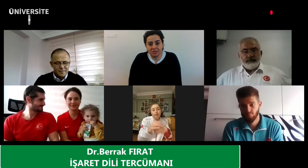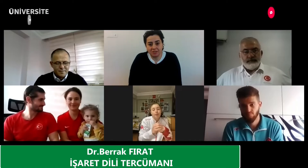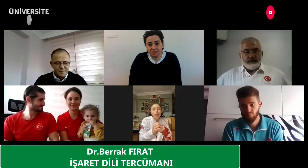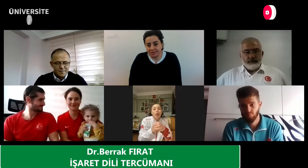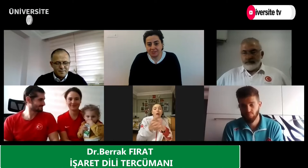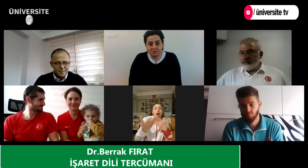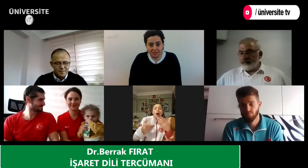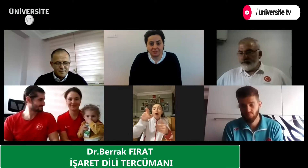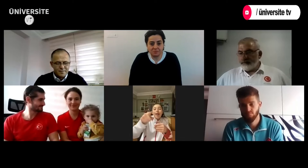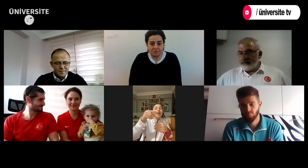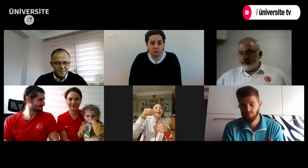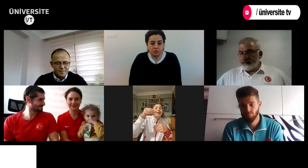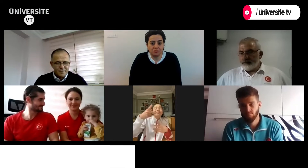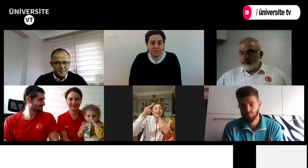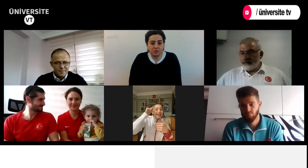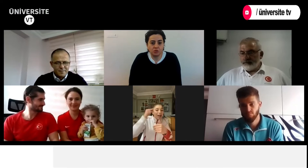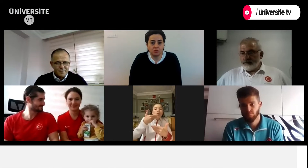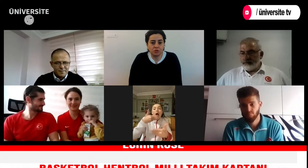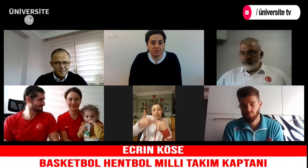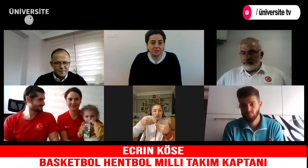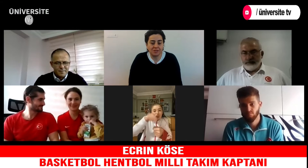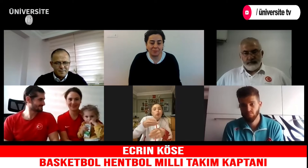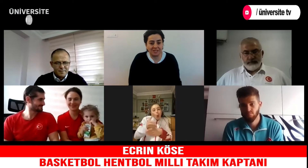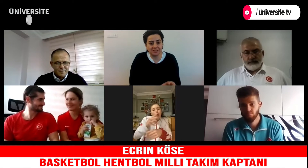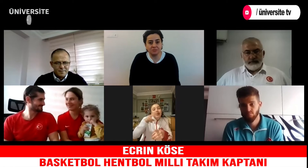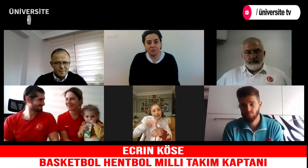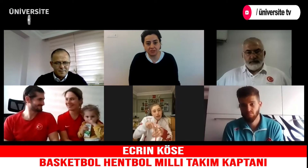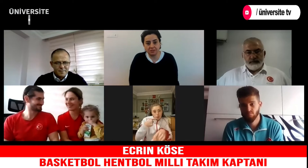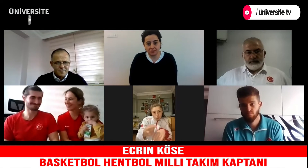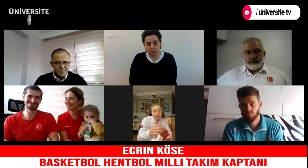gibi Yasin'e katılıyorum. Çocuk alt yani